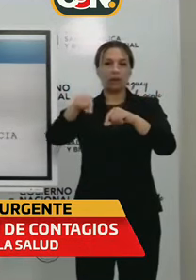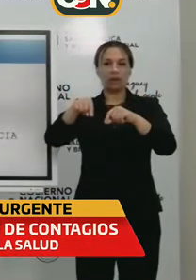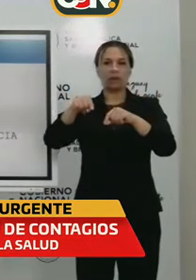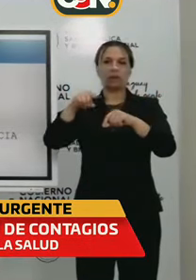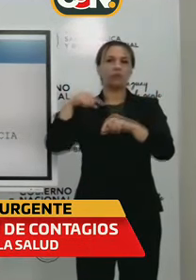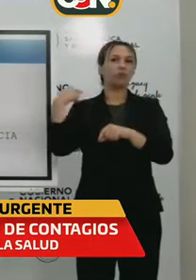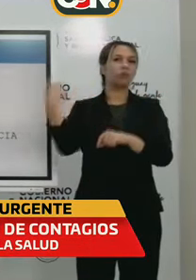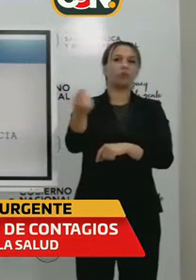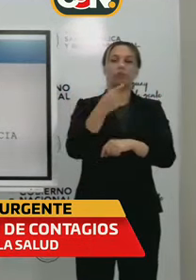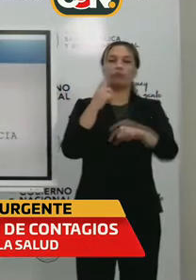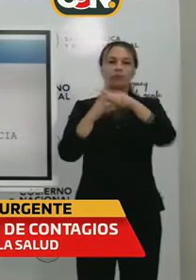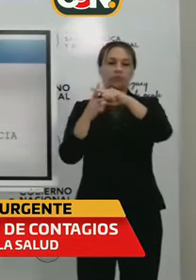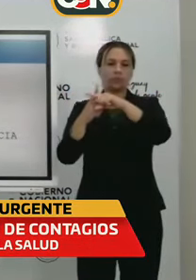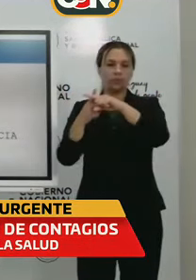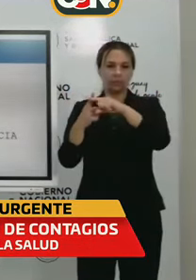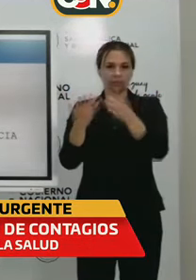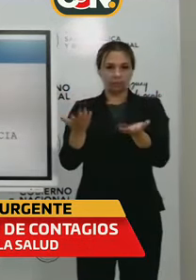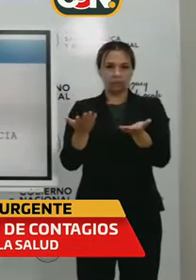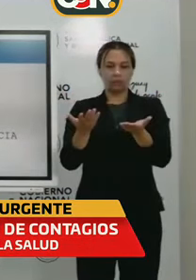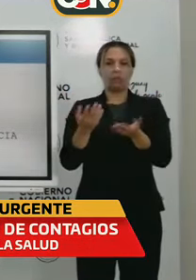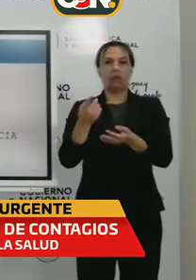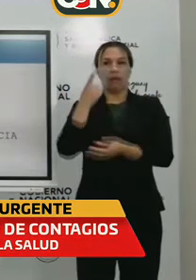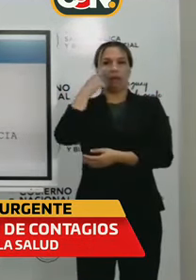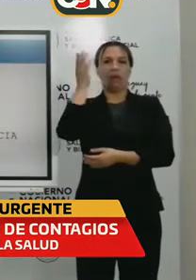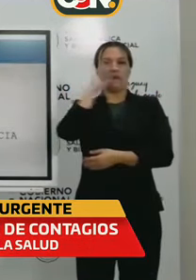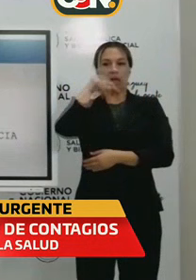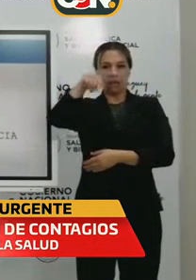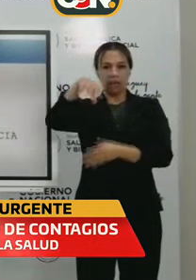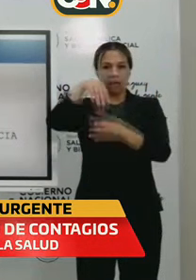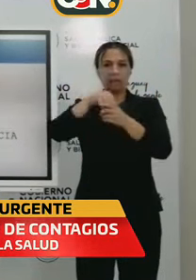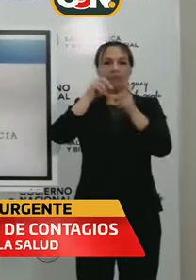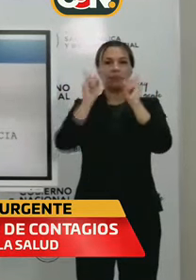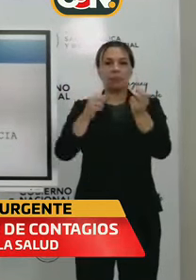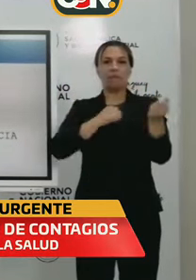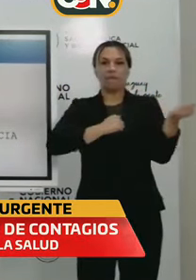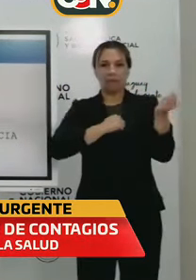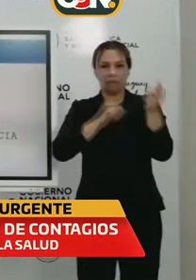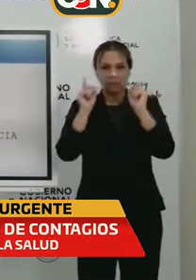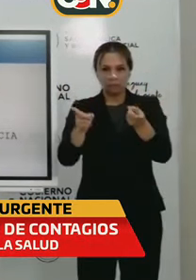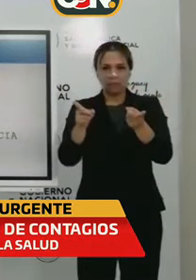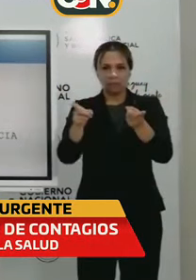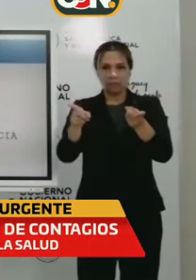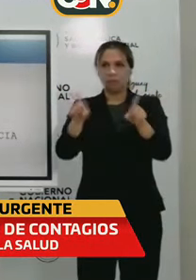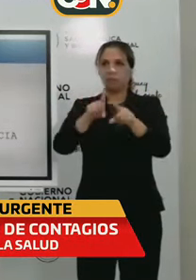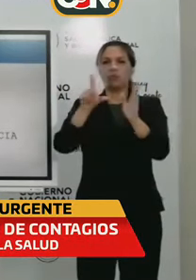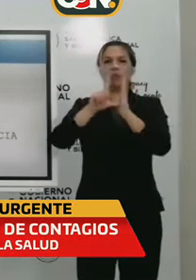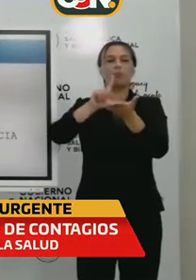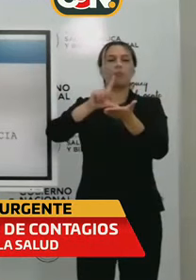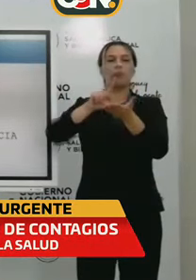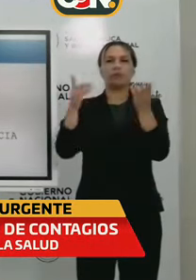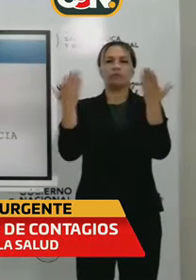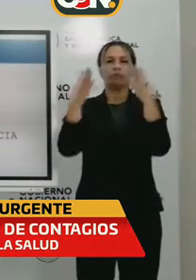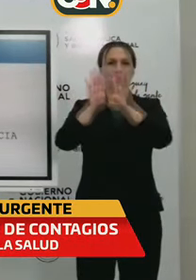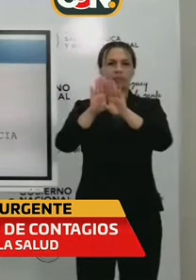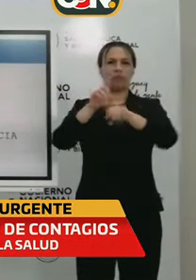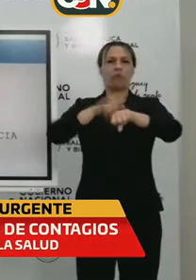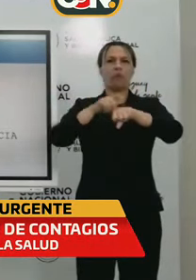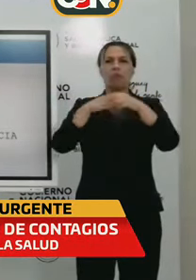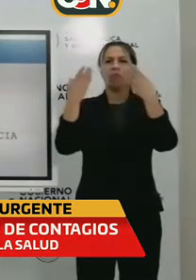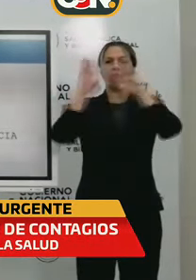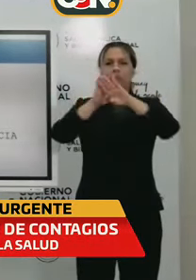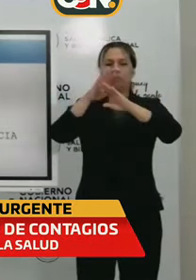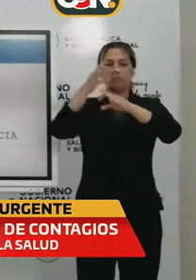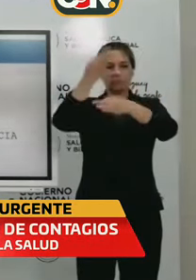era positivo. En ese bar había sido también, se bailaba, ¿verdad? En ese bar que es cerrado, ¿verdad? Ya una hora que se cierra todo y todo el mundo